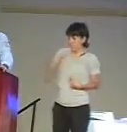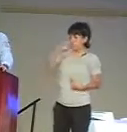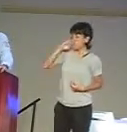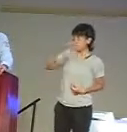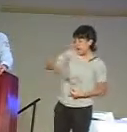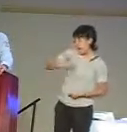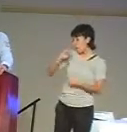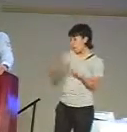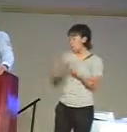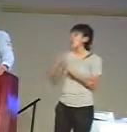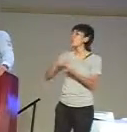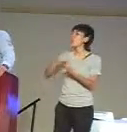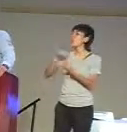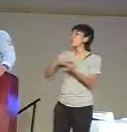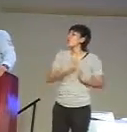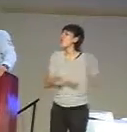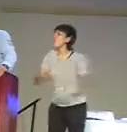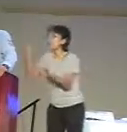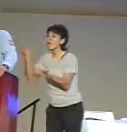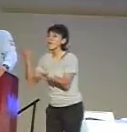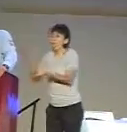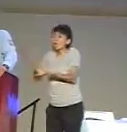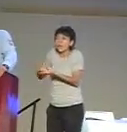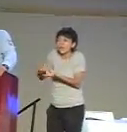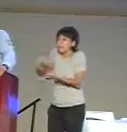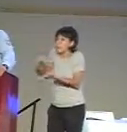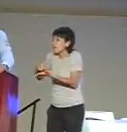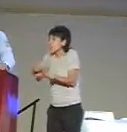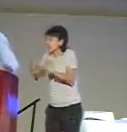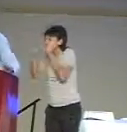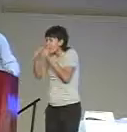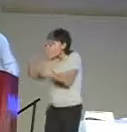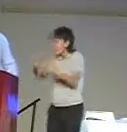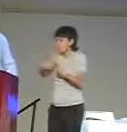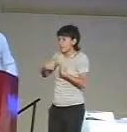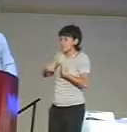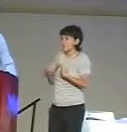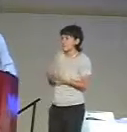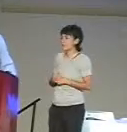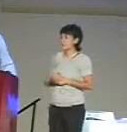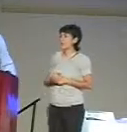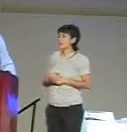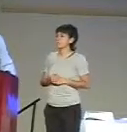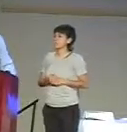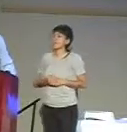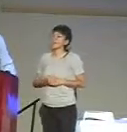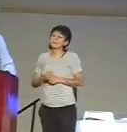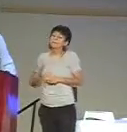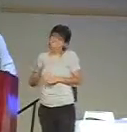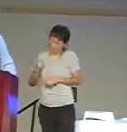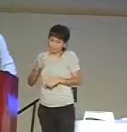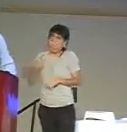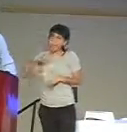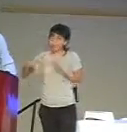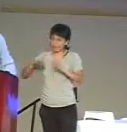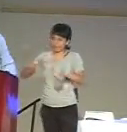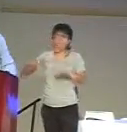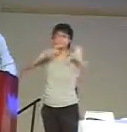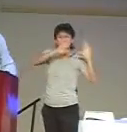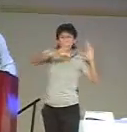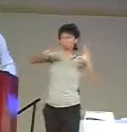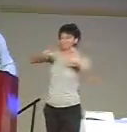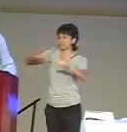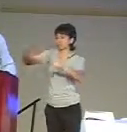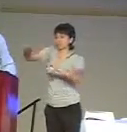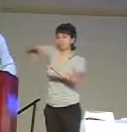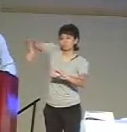Y que esté basado esto en el reconocimiento de signos de alarma. Y entonces le decimos a la población, educamos a la población en el reconocimiento de